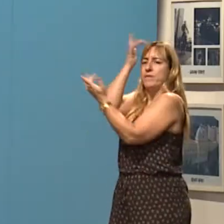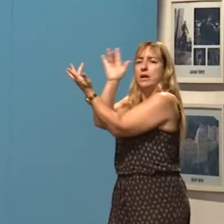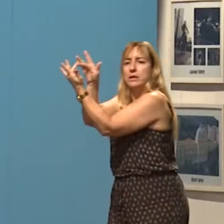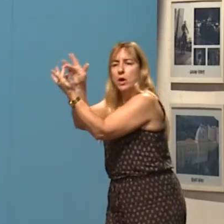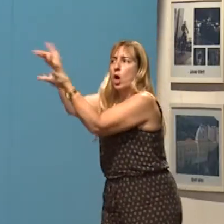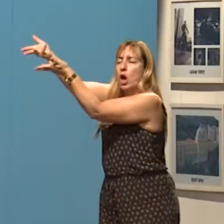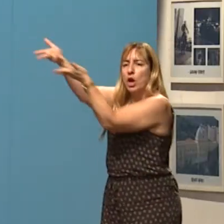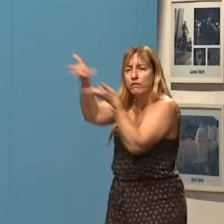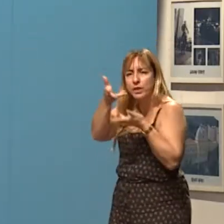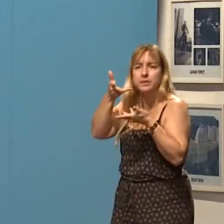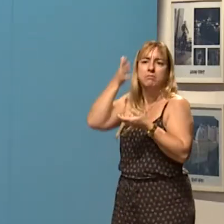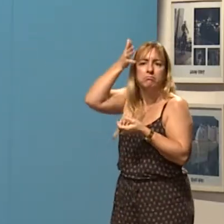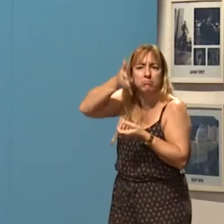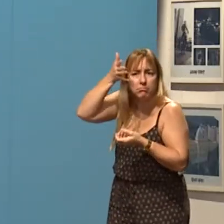Temos no Facebook